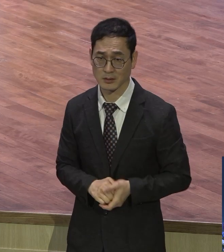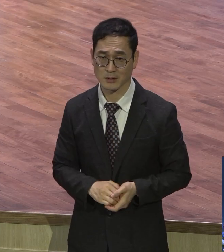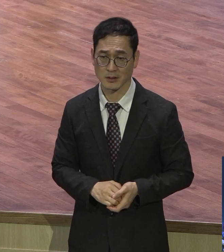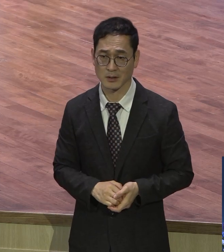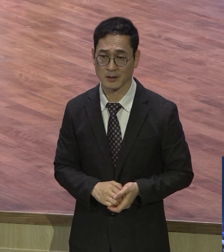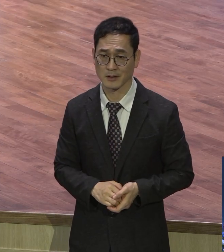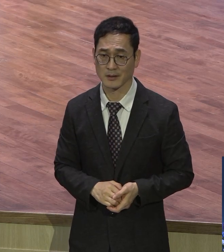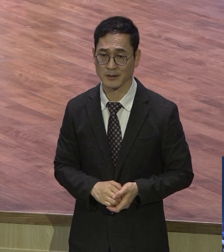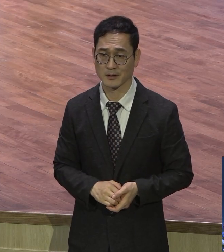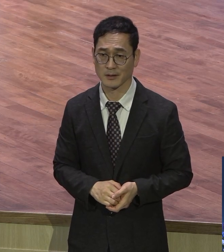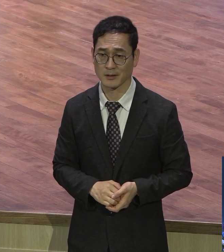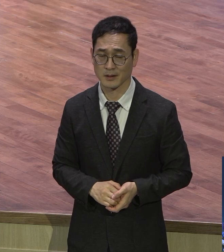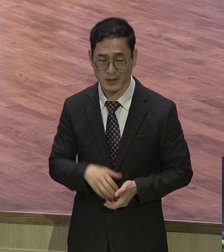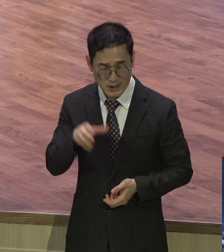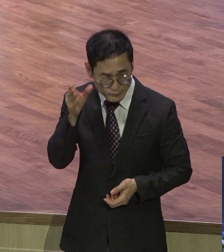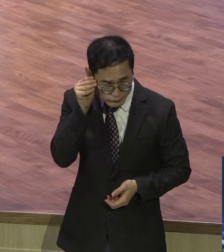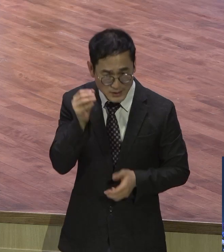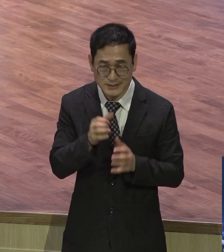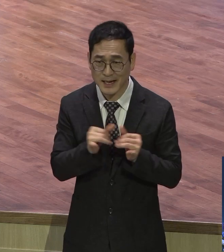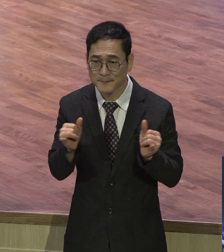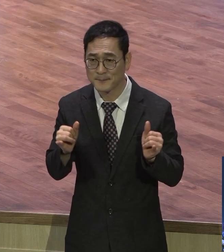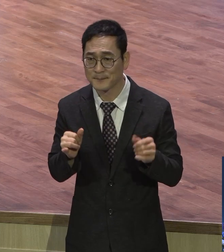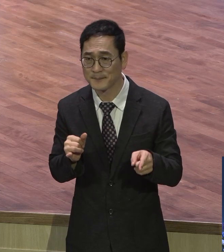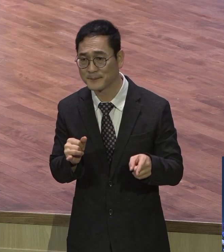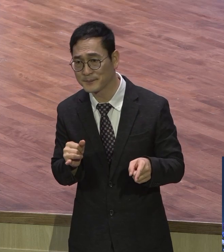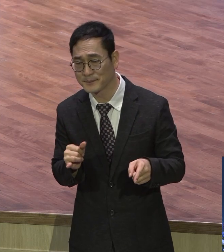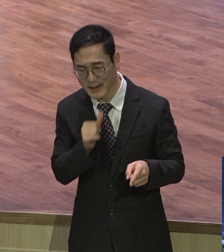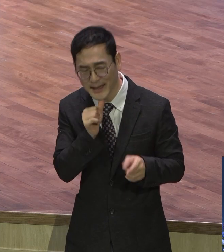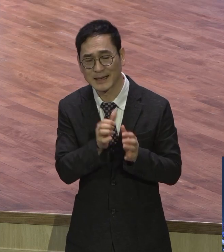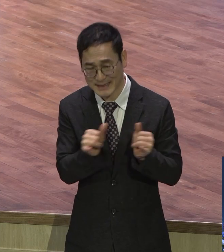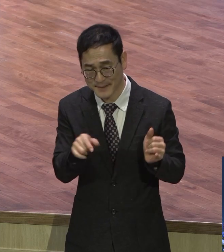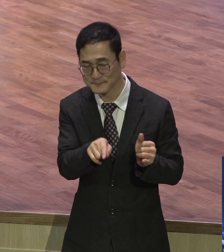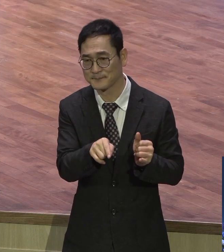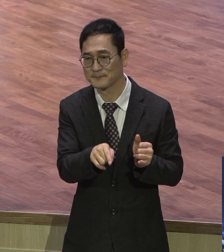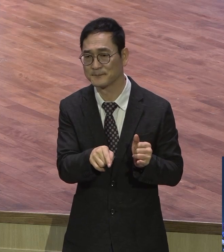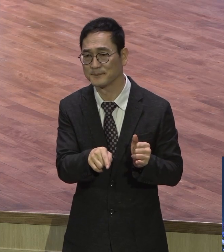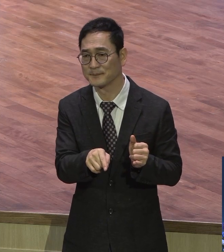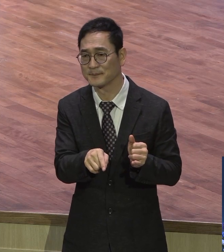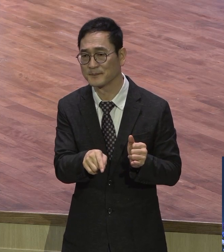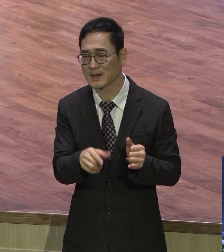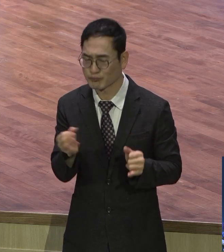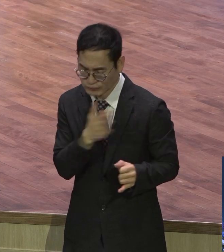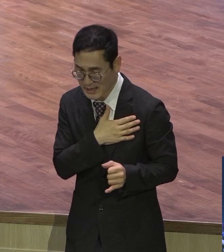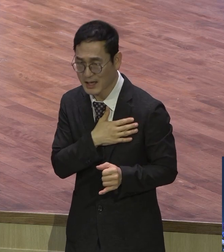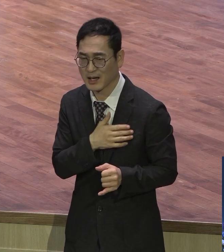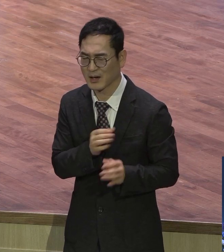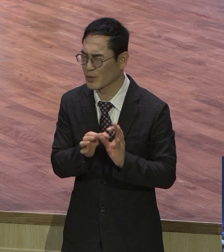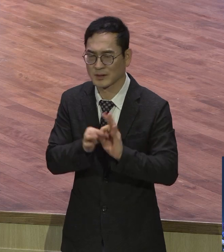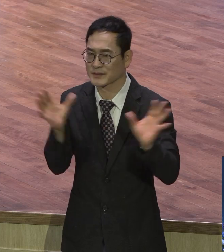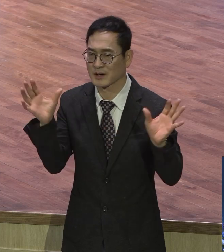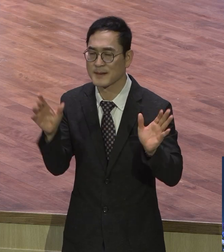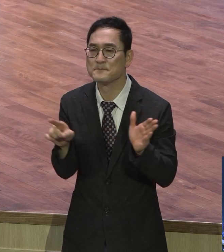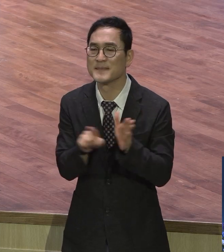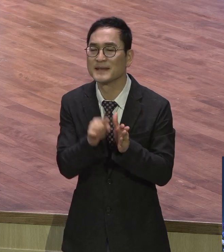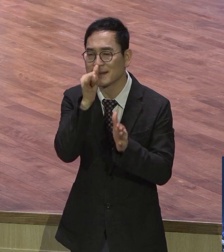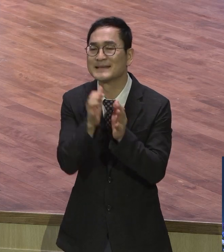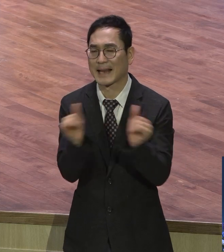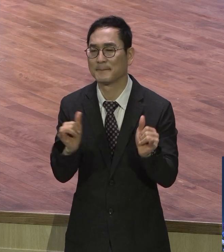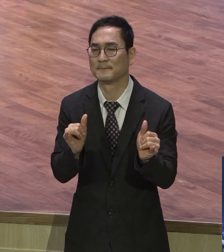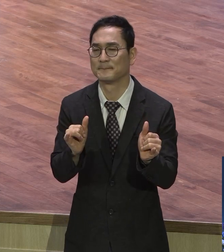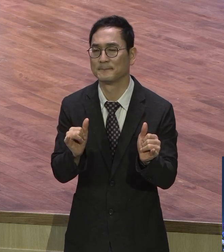하나님은 능한자 부주와 부여한자 원치 않습니다. 믿음 있는 자를 찾습니다. 여러분은 하나님 앞에